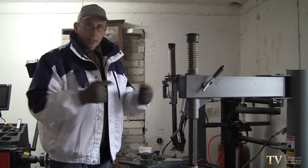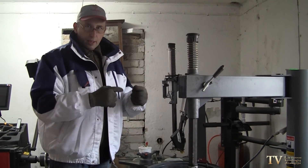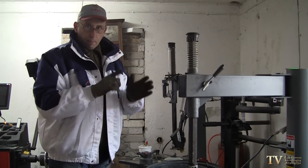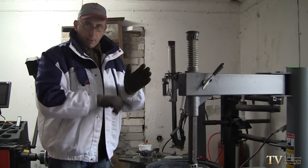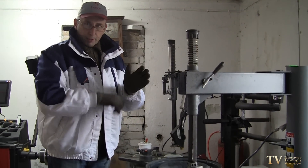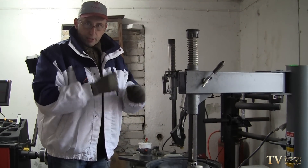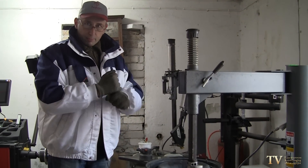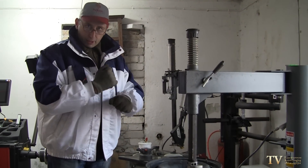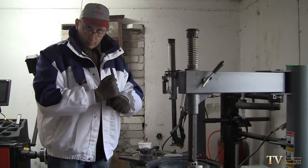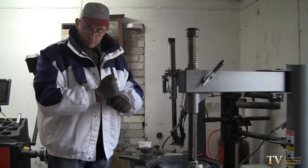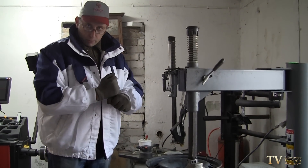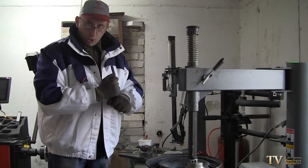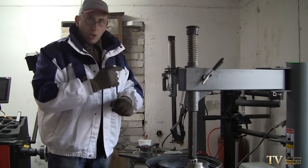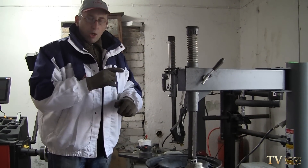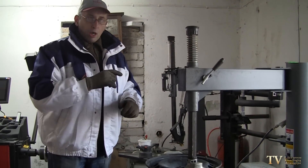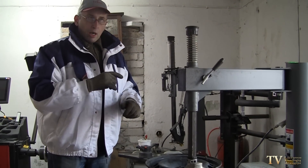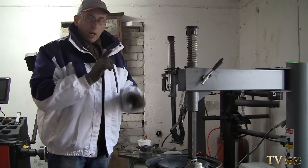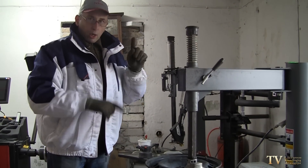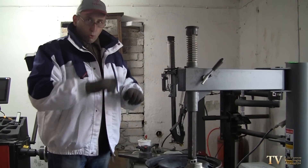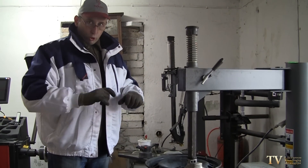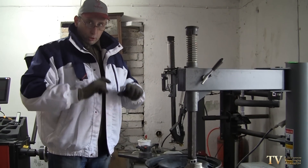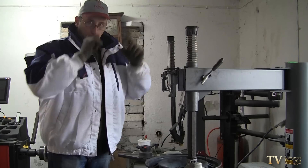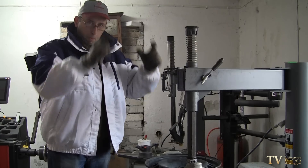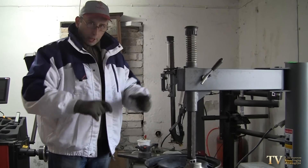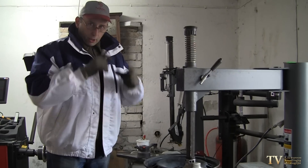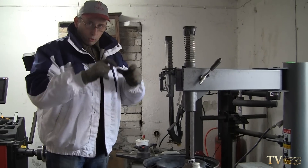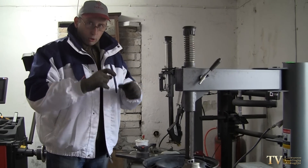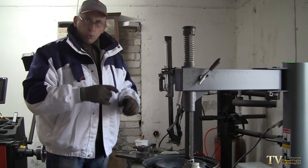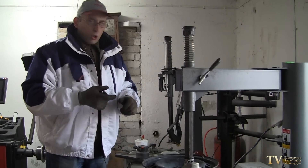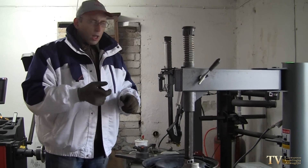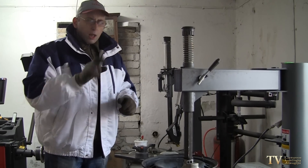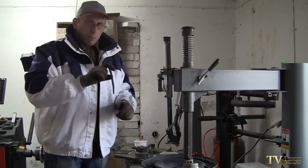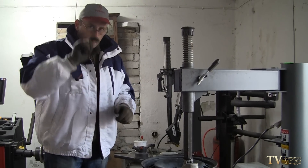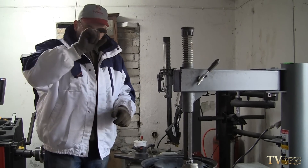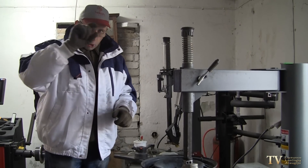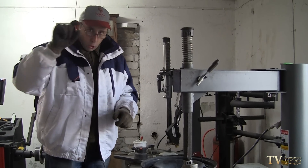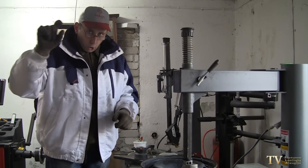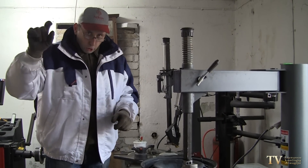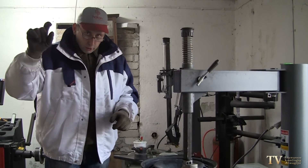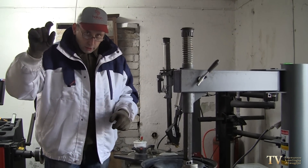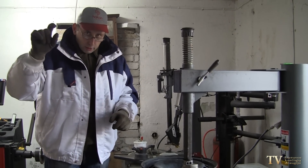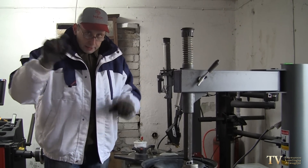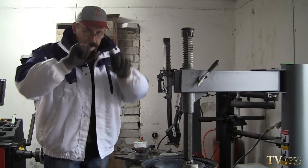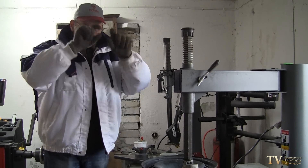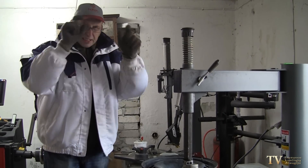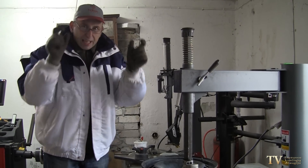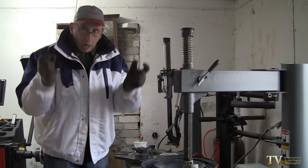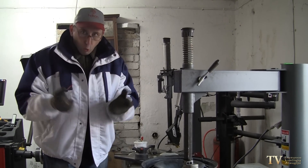tinka paprastiem darbam. Kai kur padangos būna labai plonos,